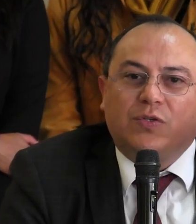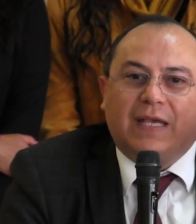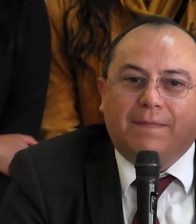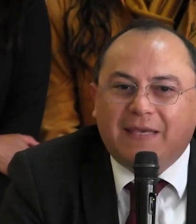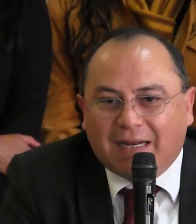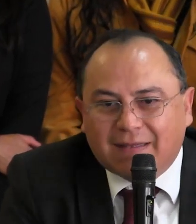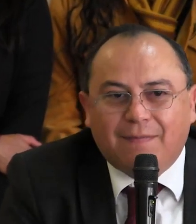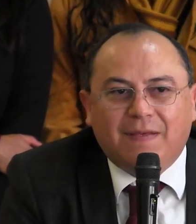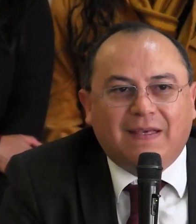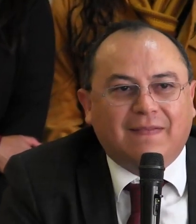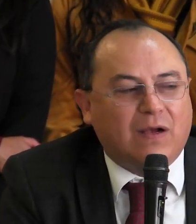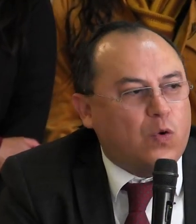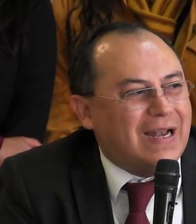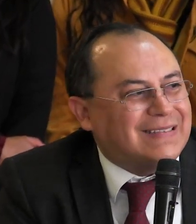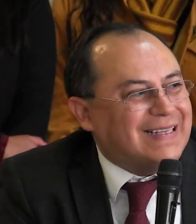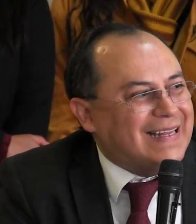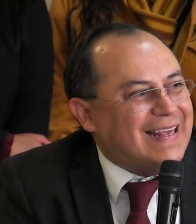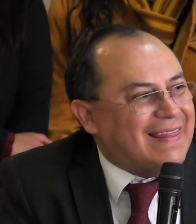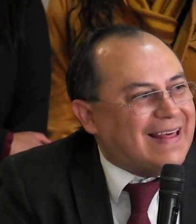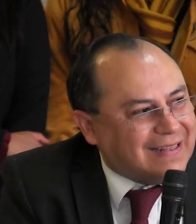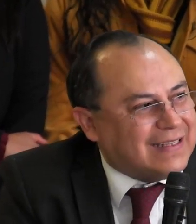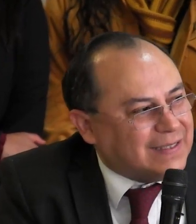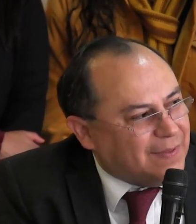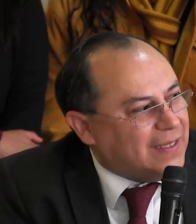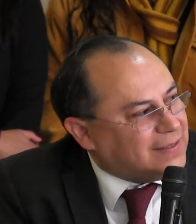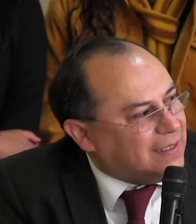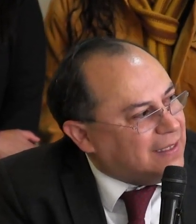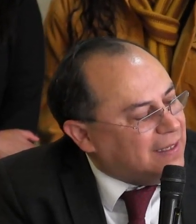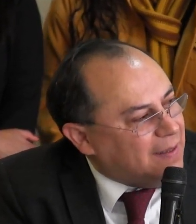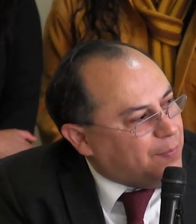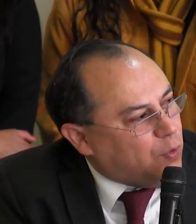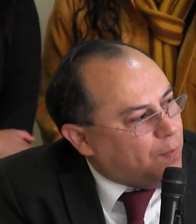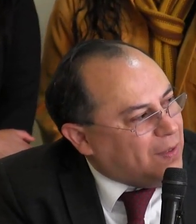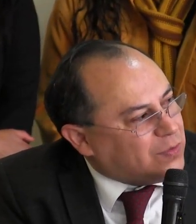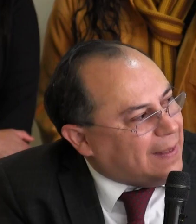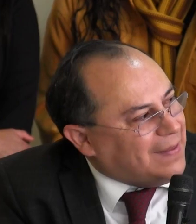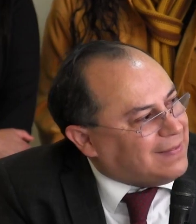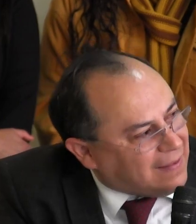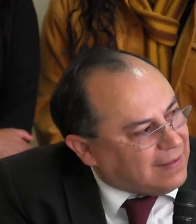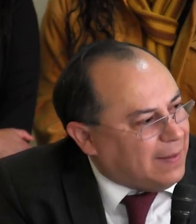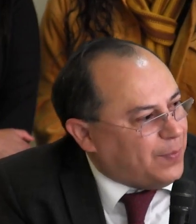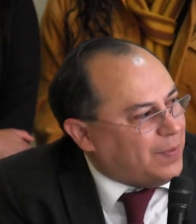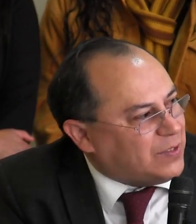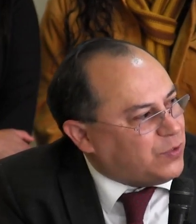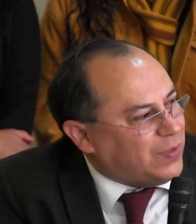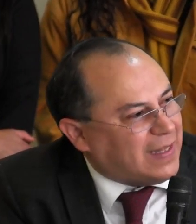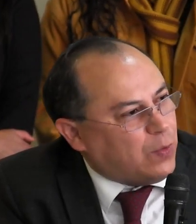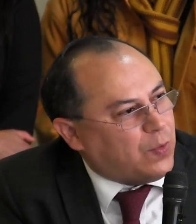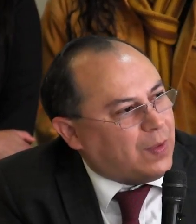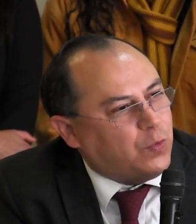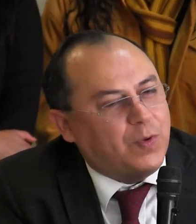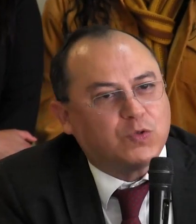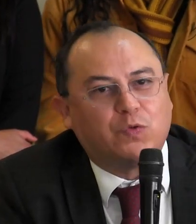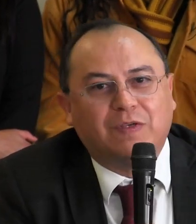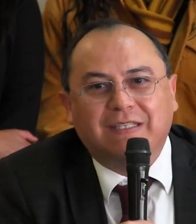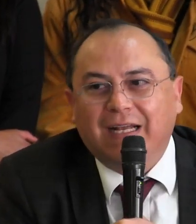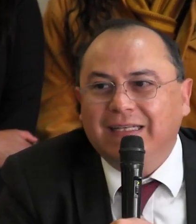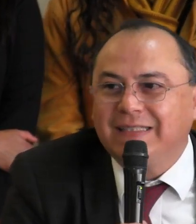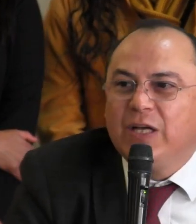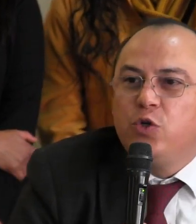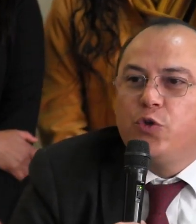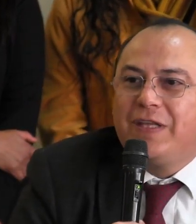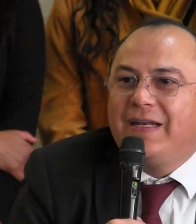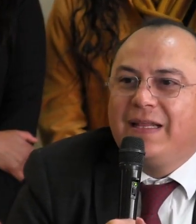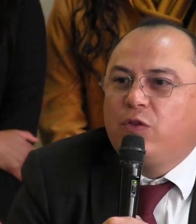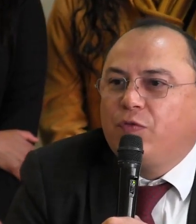sino se invierte en vivienda con la seriedad que se merece por lo menos la mitad de la población, que de acuerdo a números